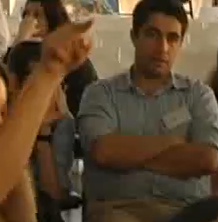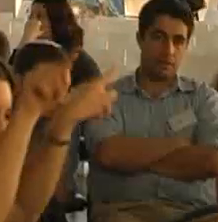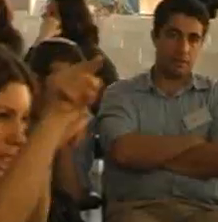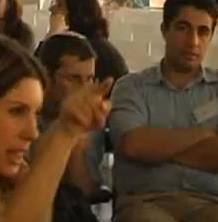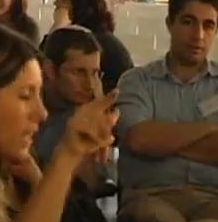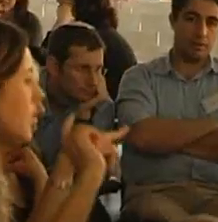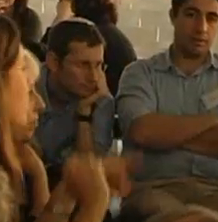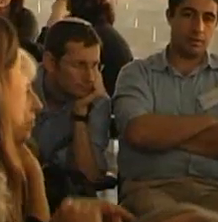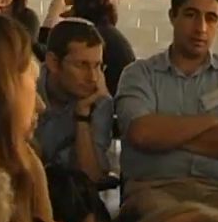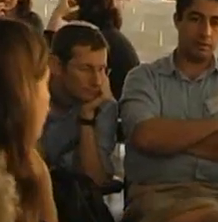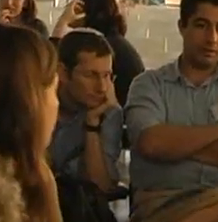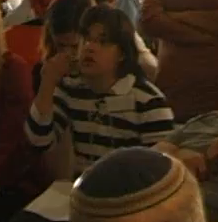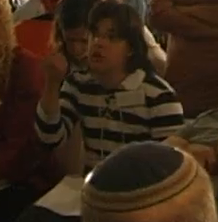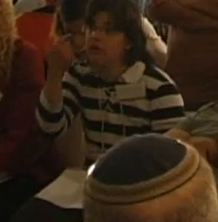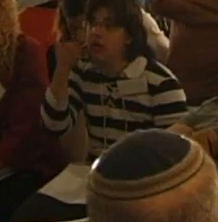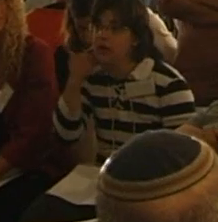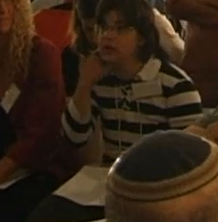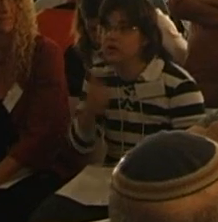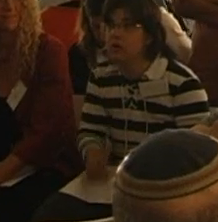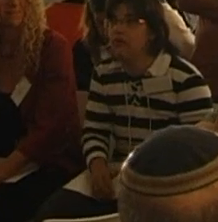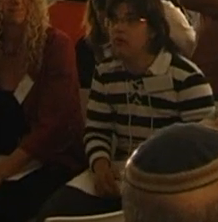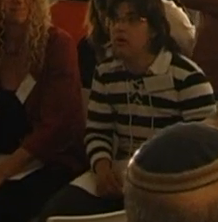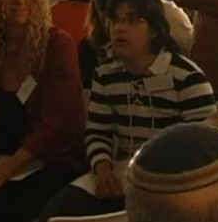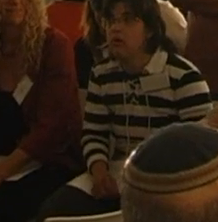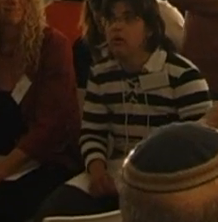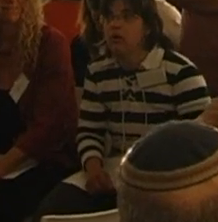בסדר. או, או, או, או, או, או, או, או,